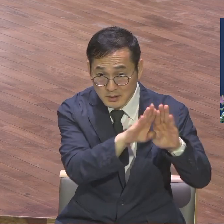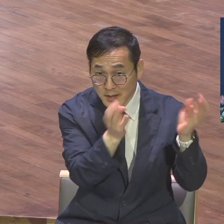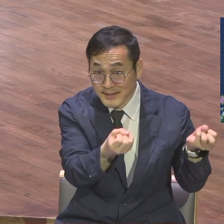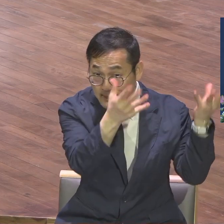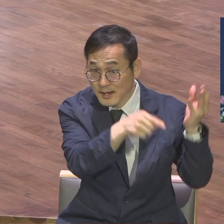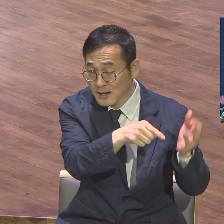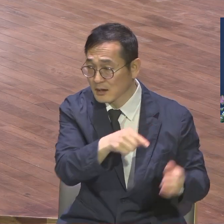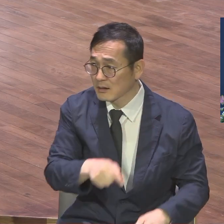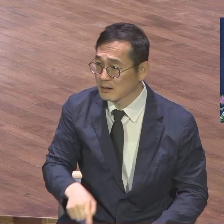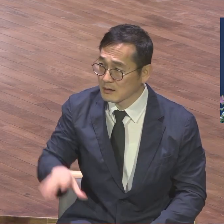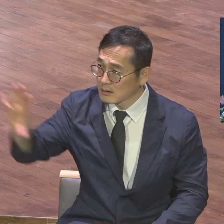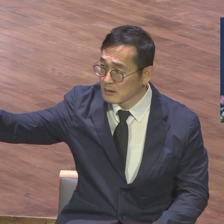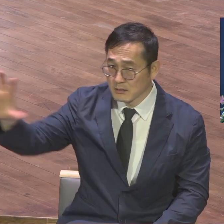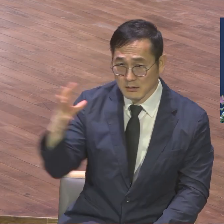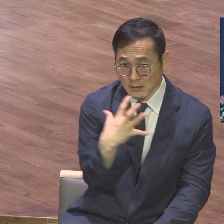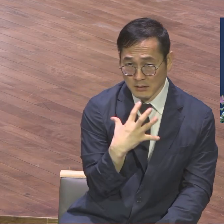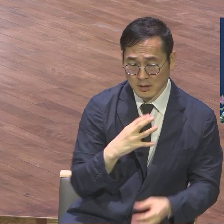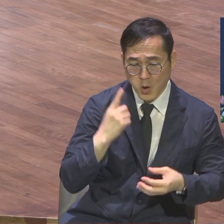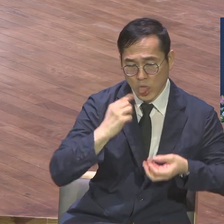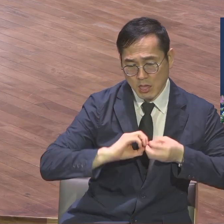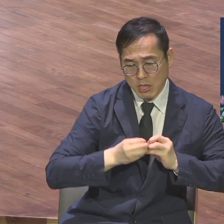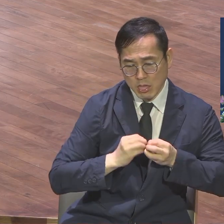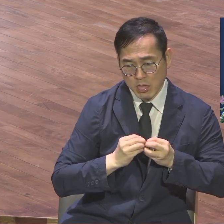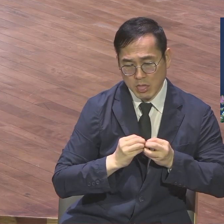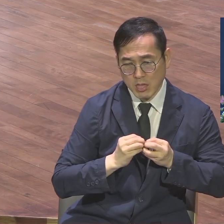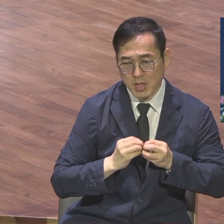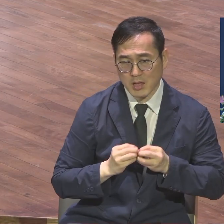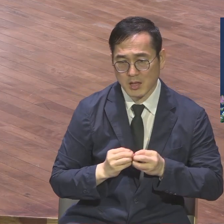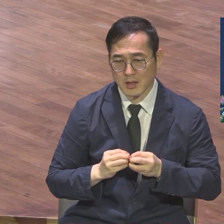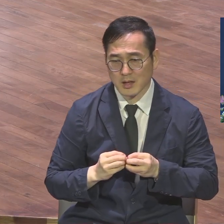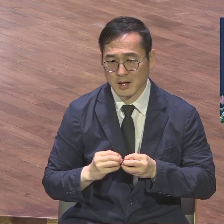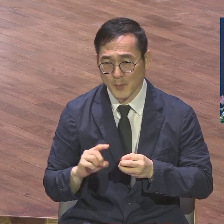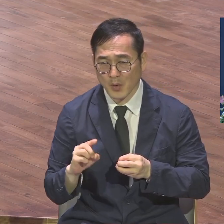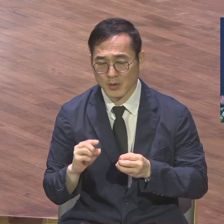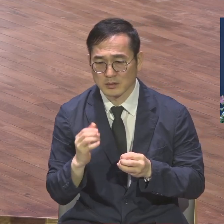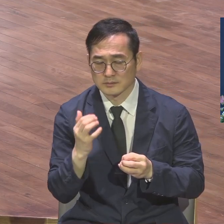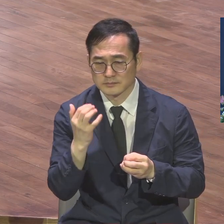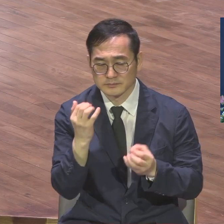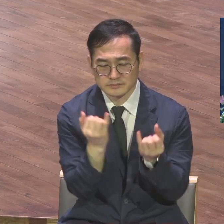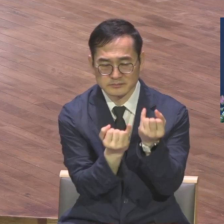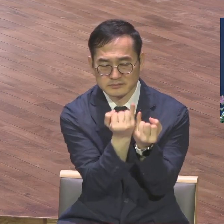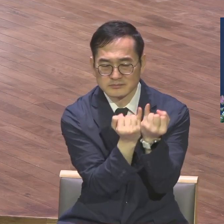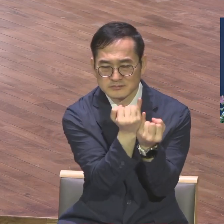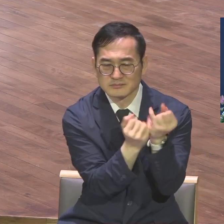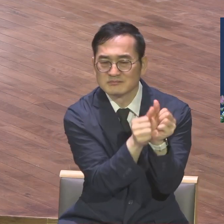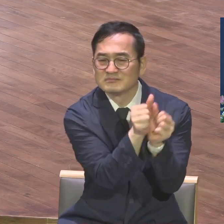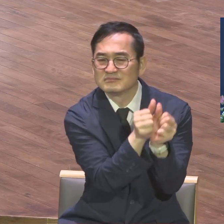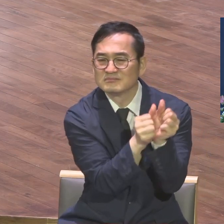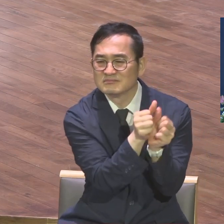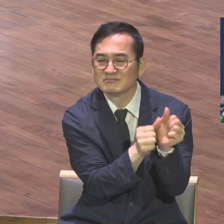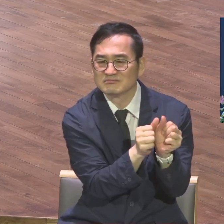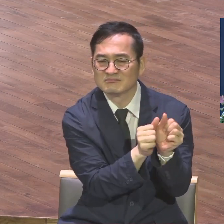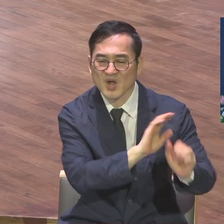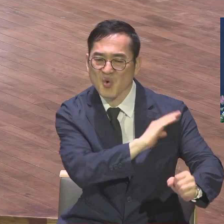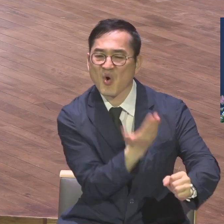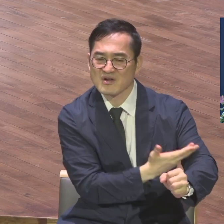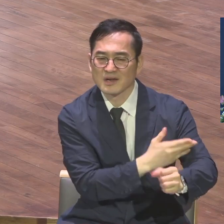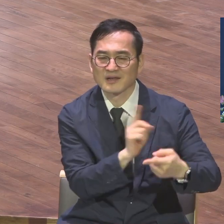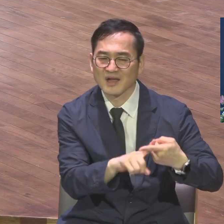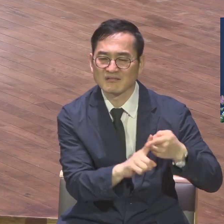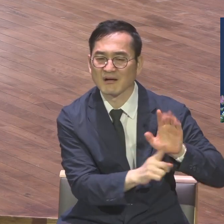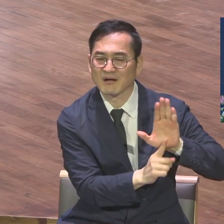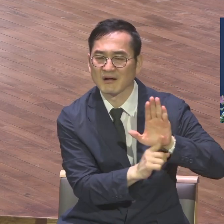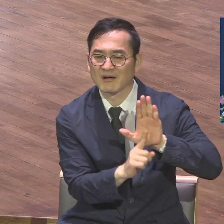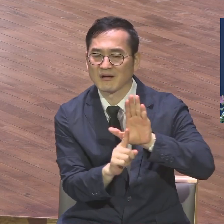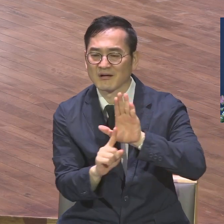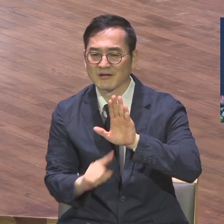영적 의미를 완전히 가려버리고 성소수자의 권리가 중요하다고 그렇게